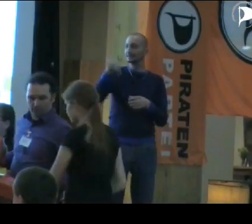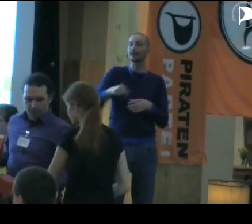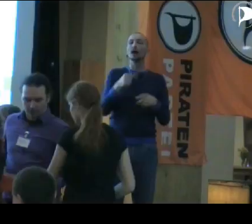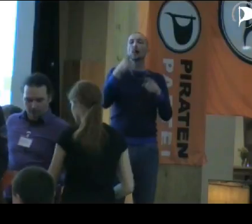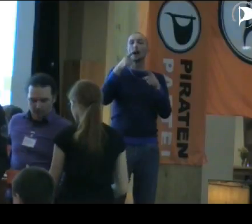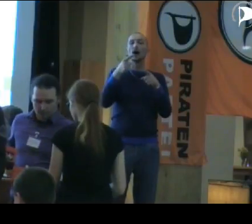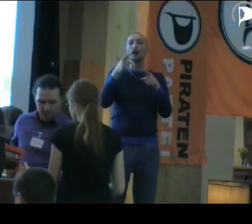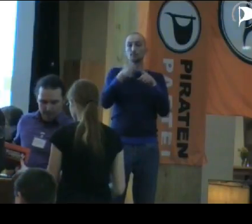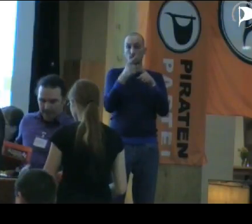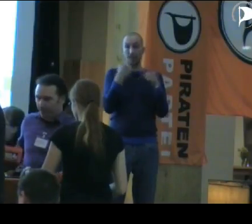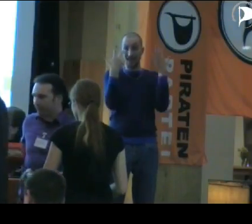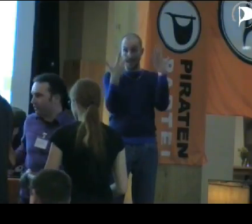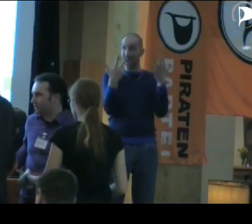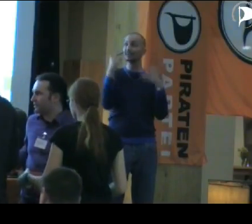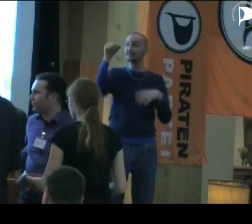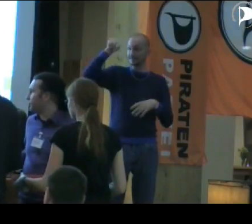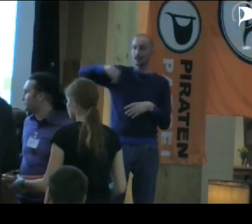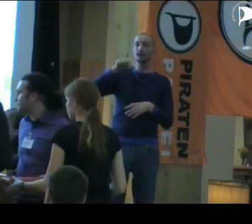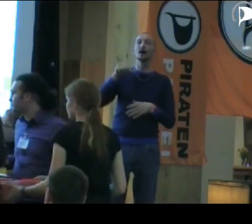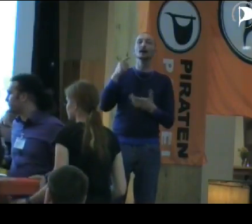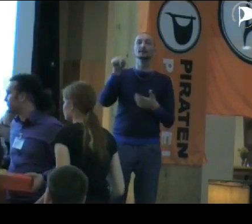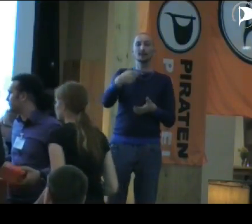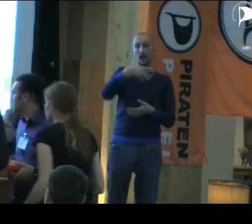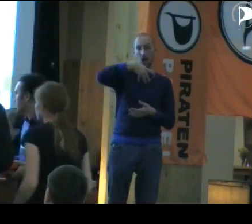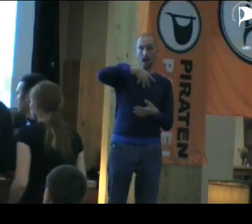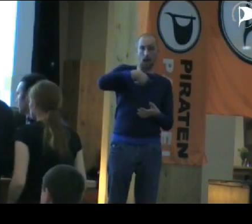sitze hier bei silber abholen